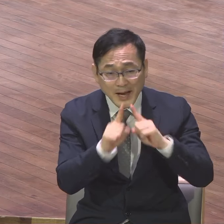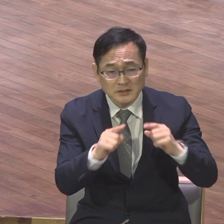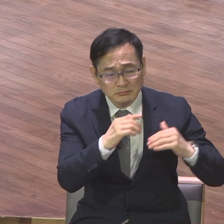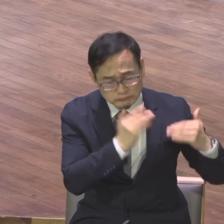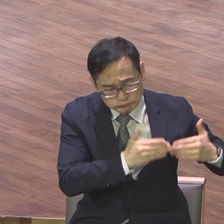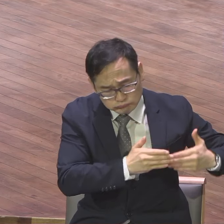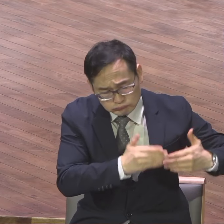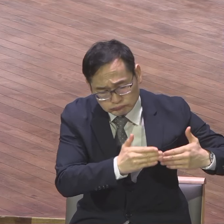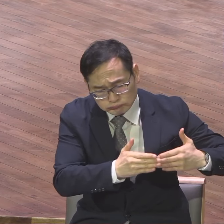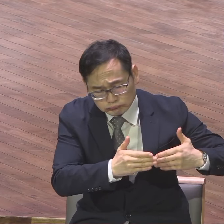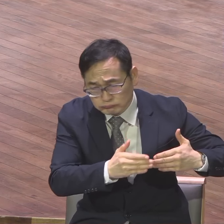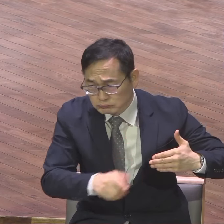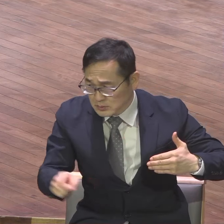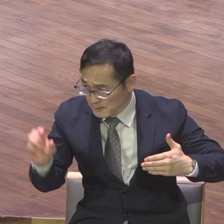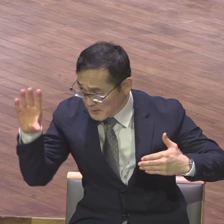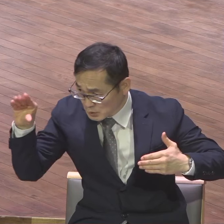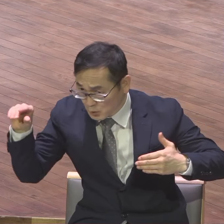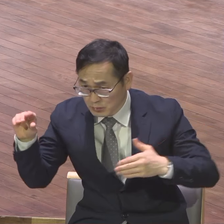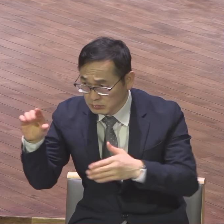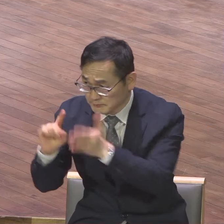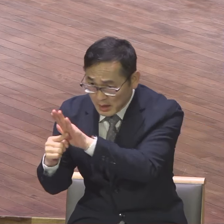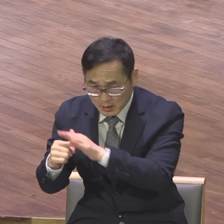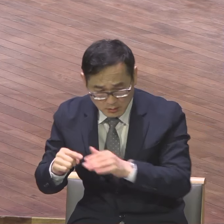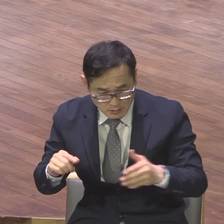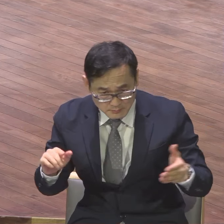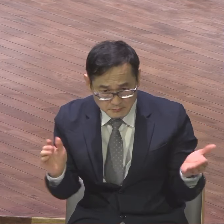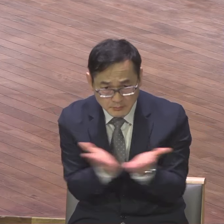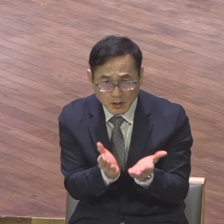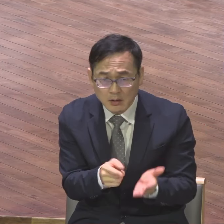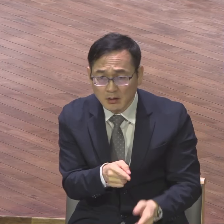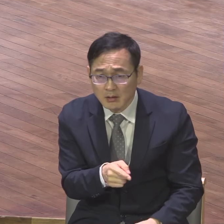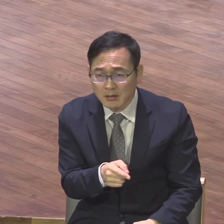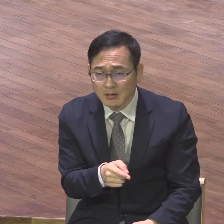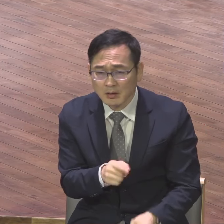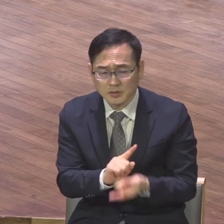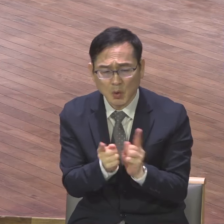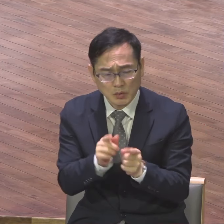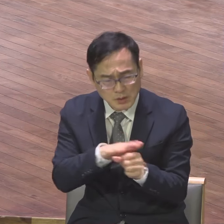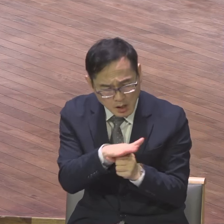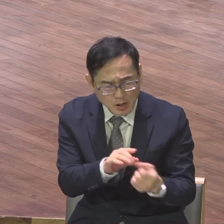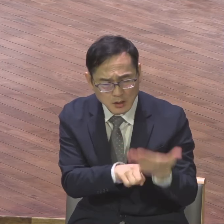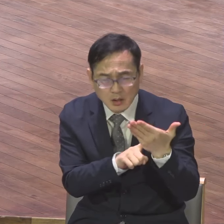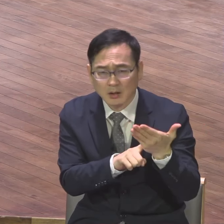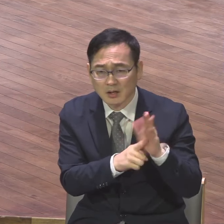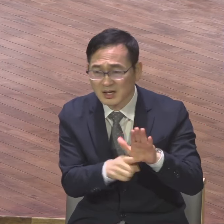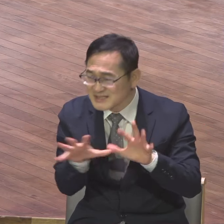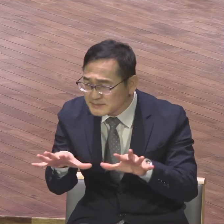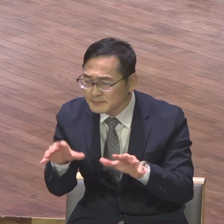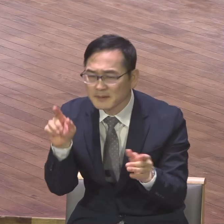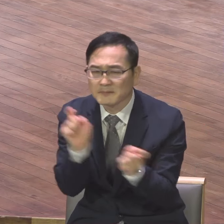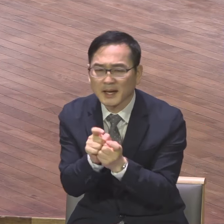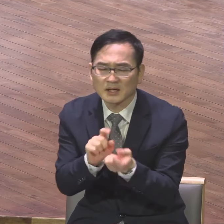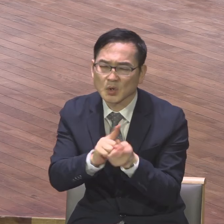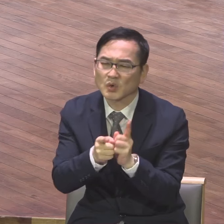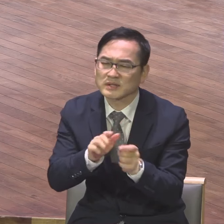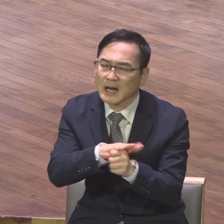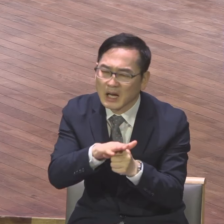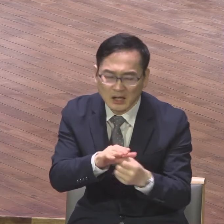나와 있잖아요. 서로 사랑하라. 아, 하나님이 우리 교회 시간표에 서로 사랑해야 될 시간표구나.